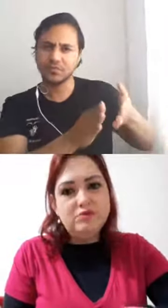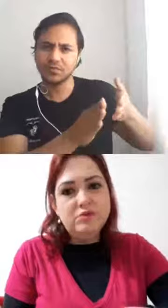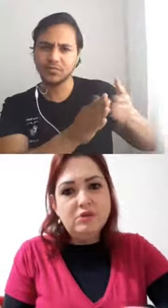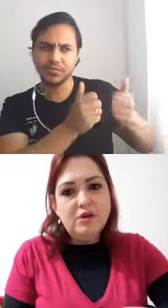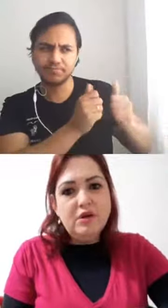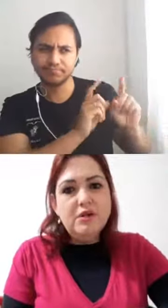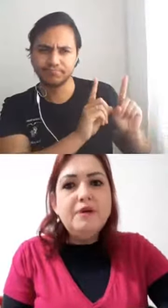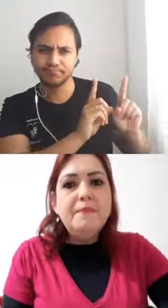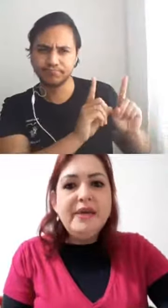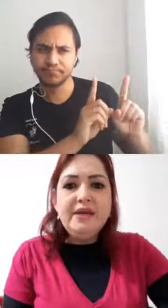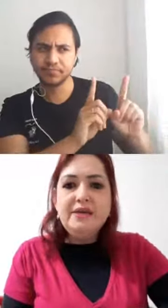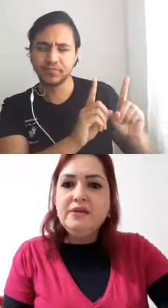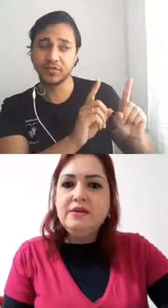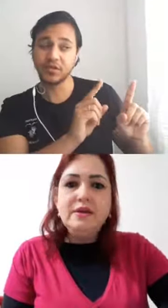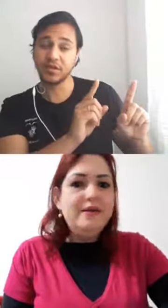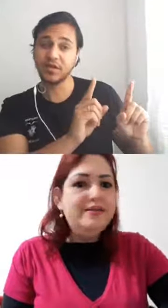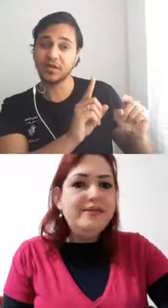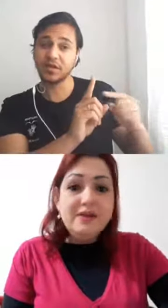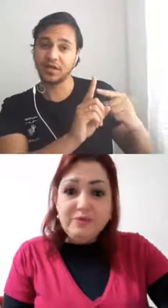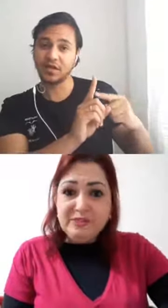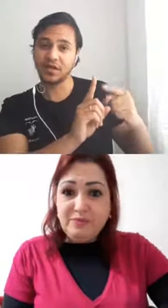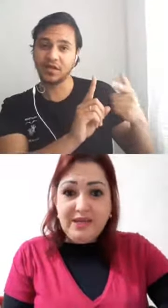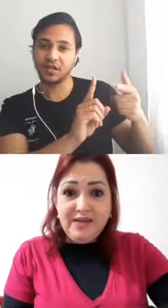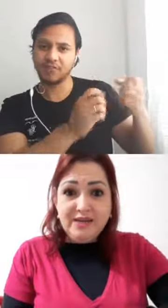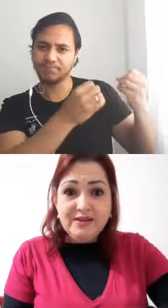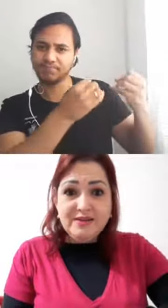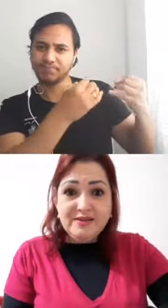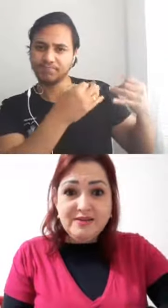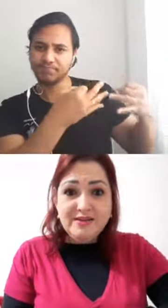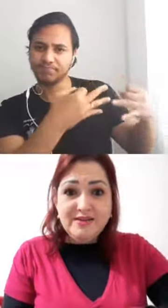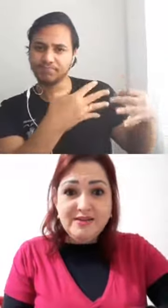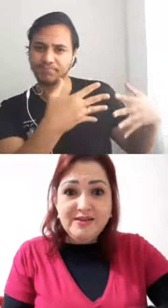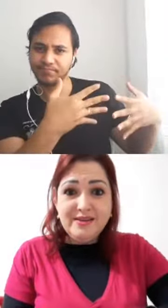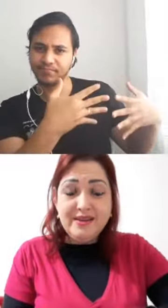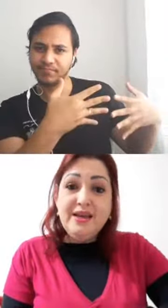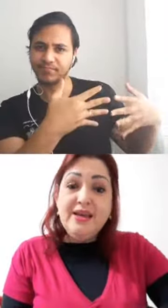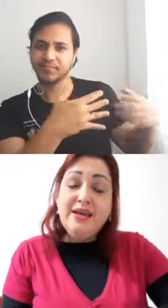situação também não explica,